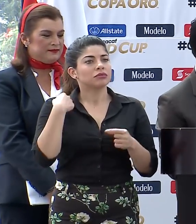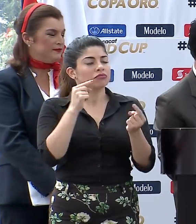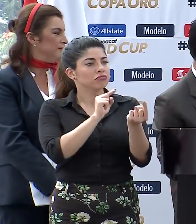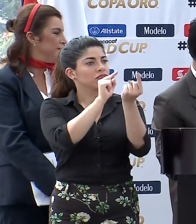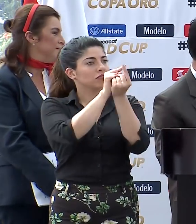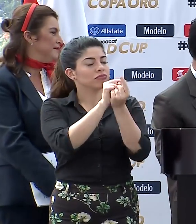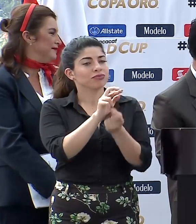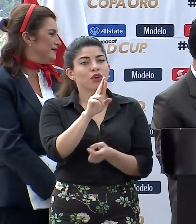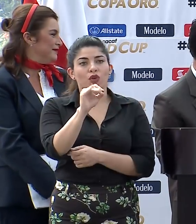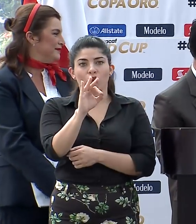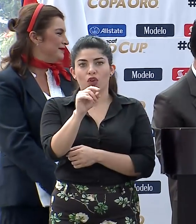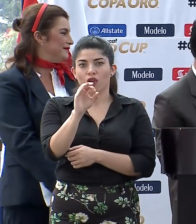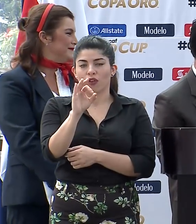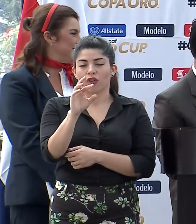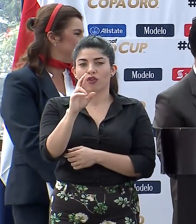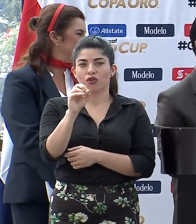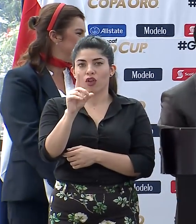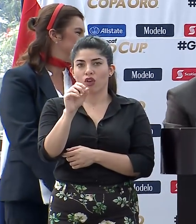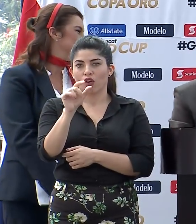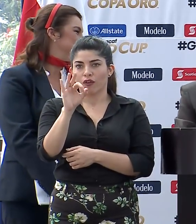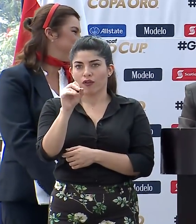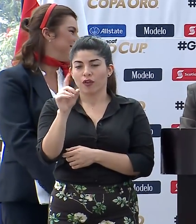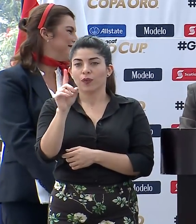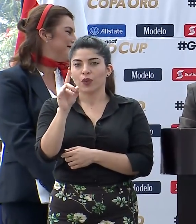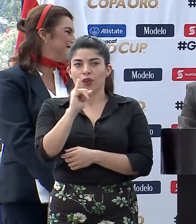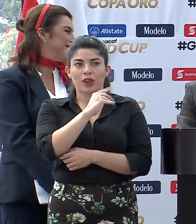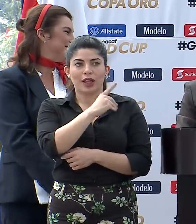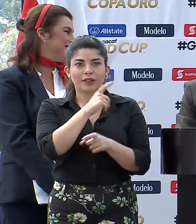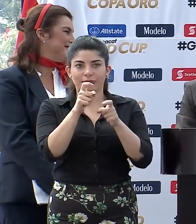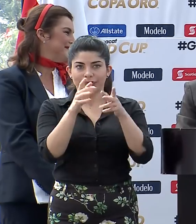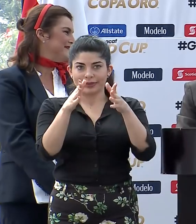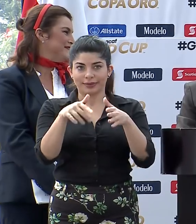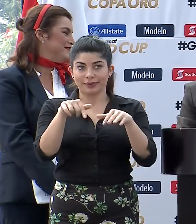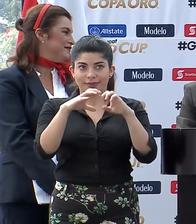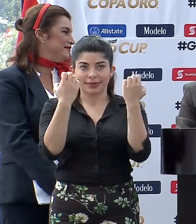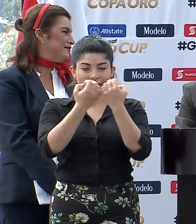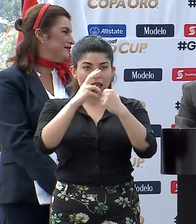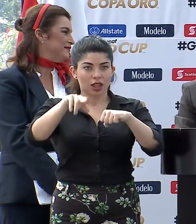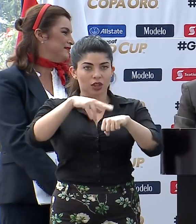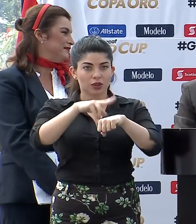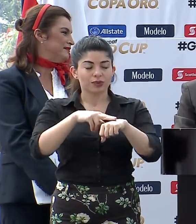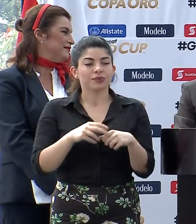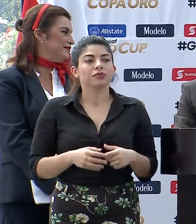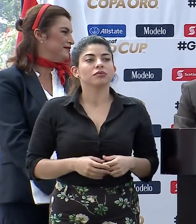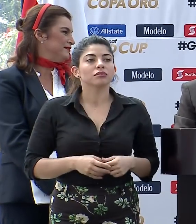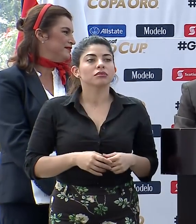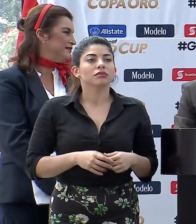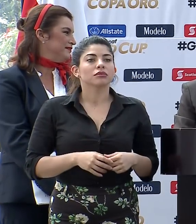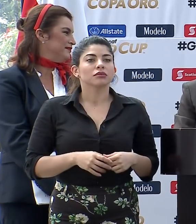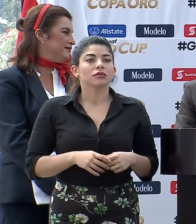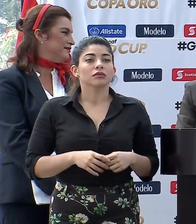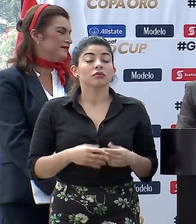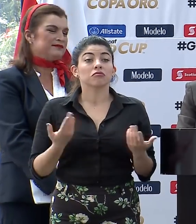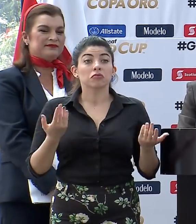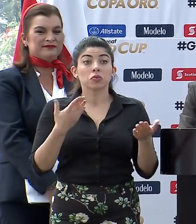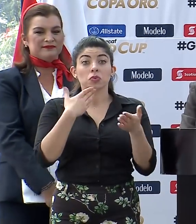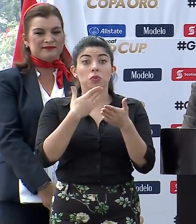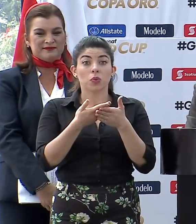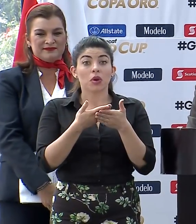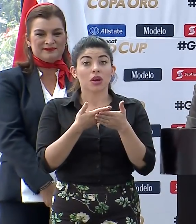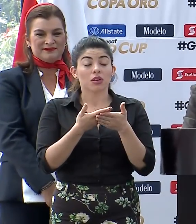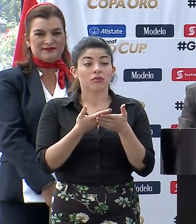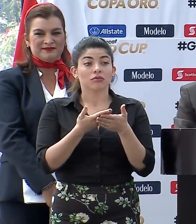con don Rodolfo en la Junta Administrativa del Estadio Nacional y bueno, aquí tengo